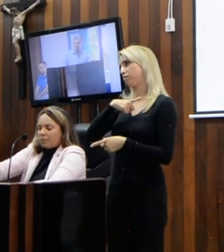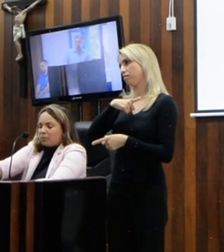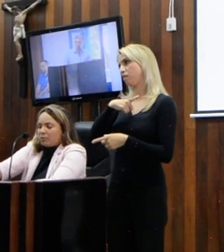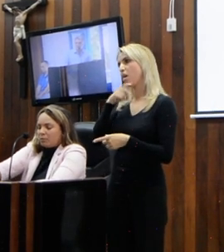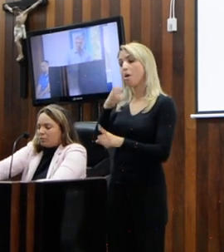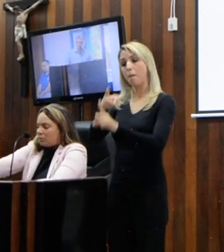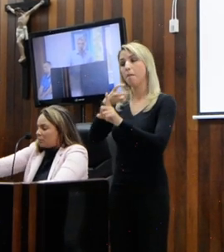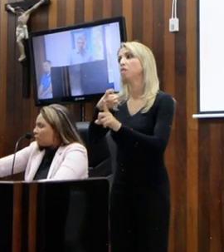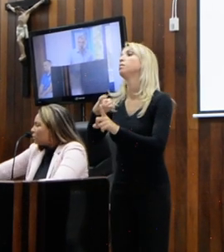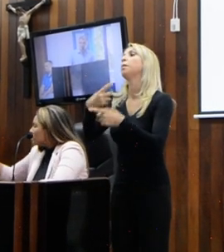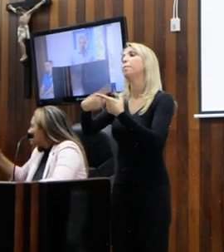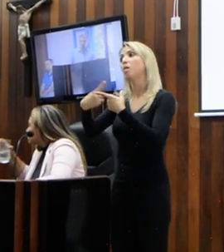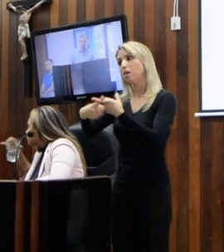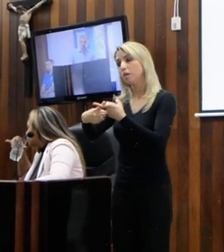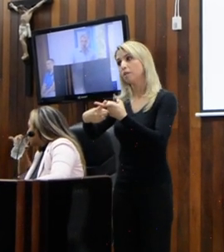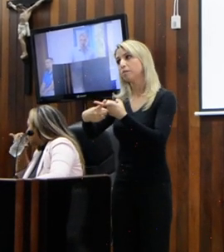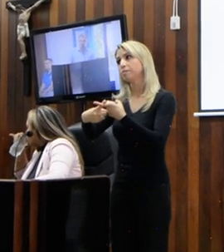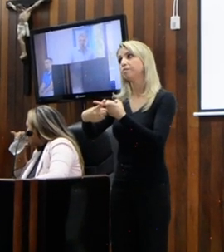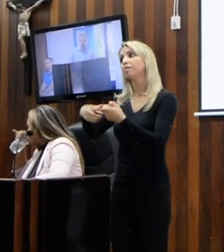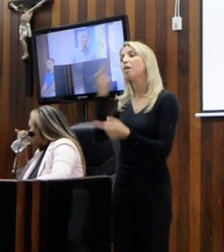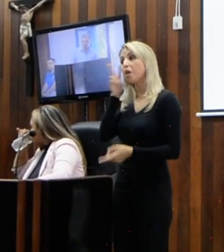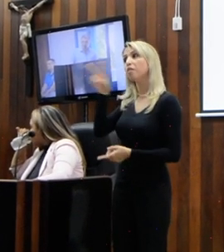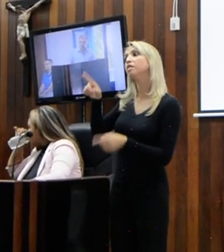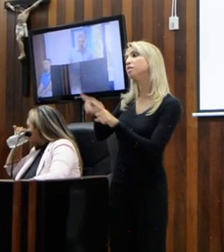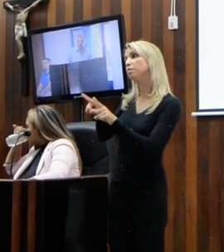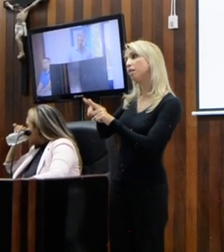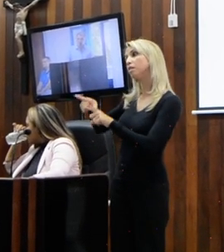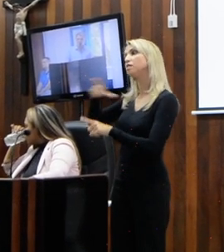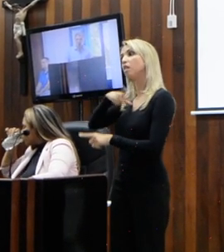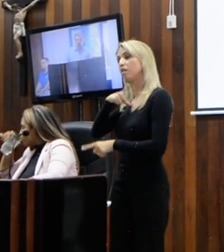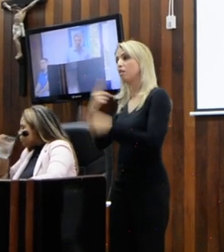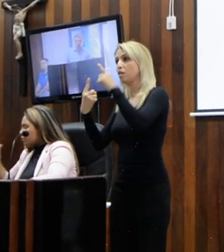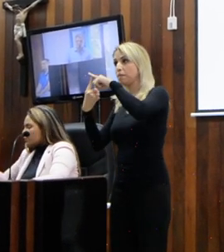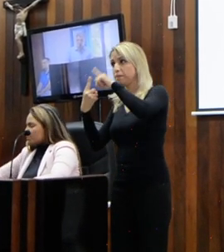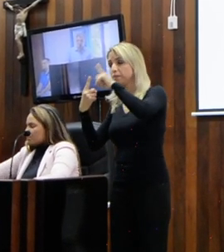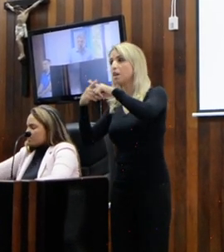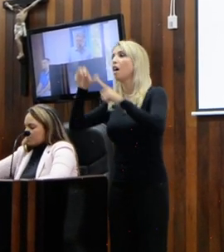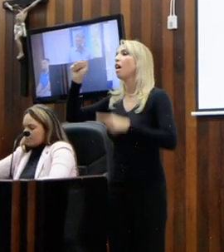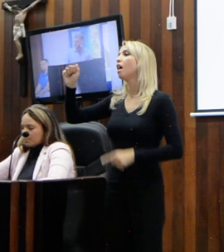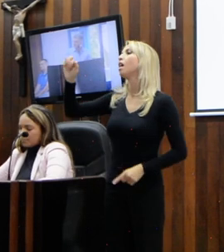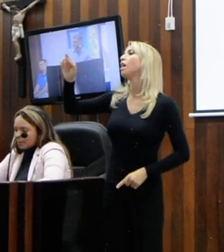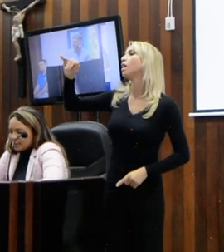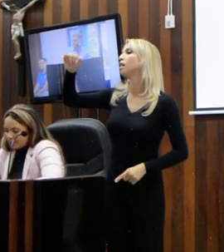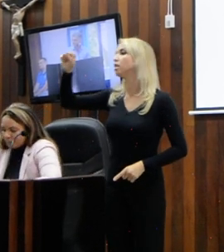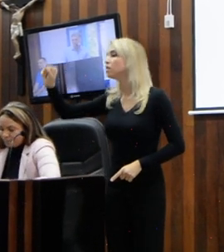E tivemos os vereadores Aires Bessa, Assi Rocha